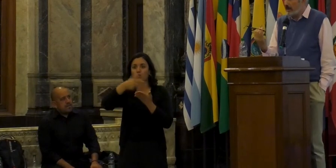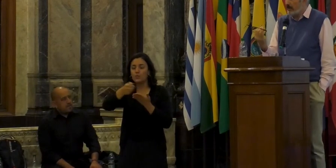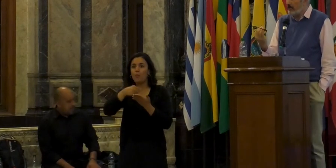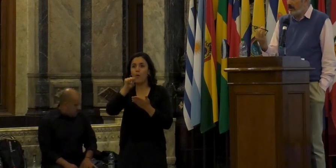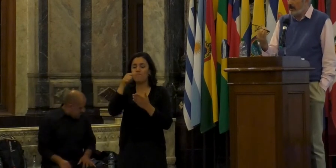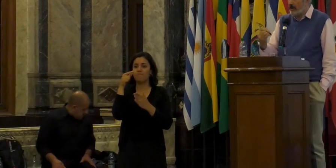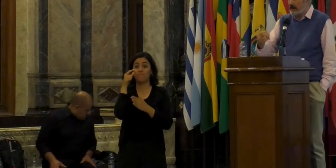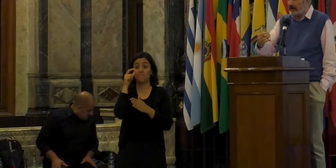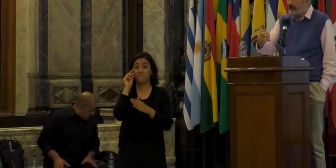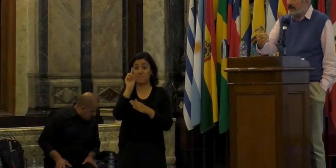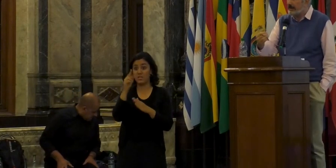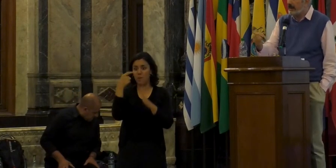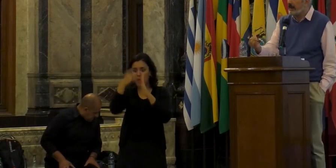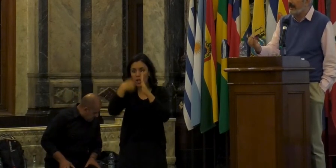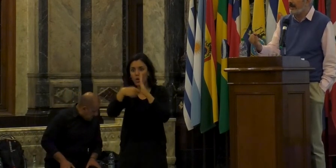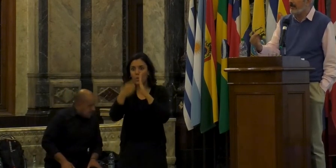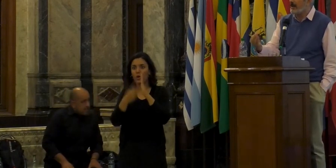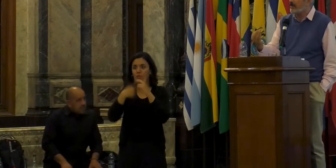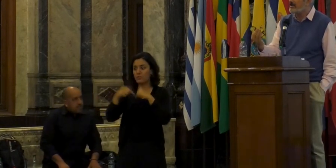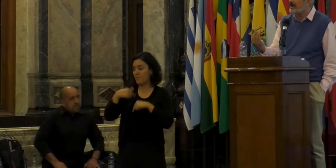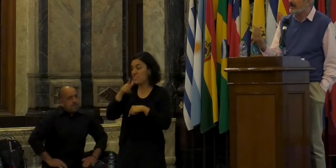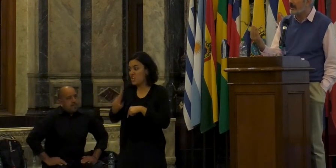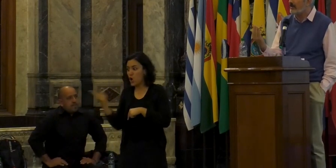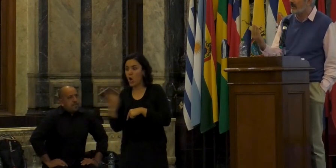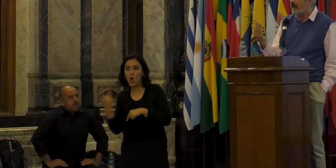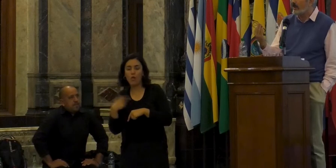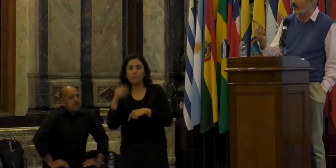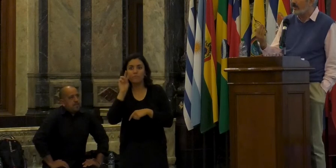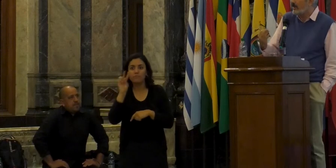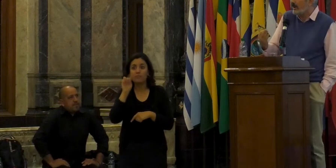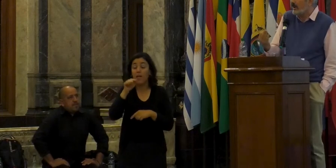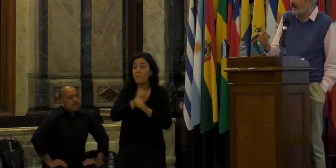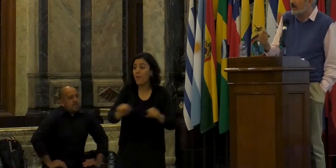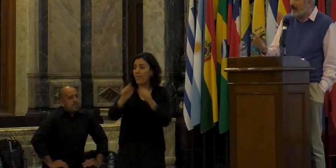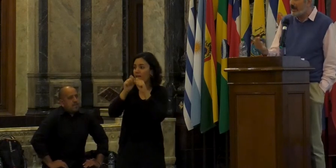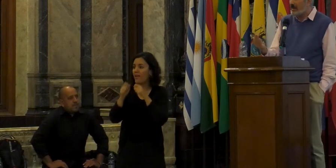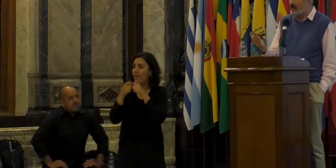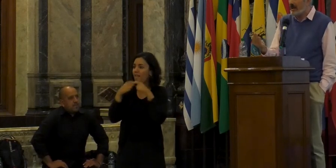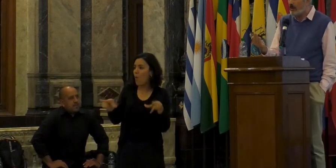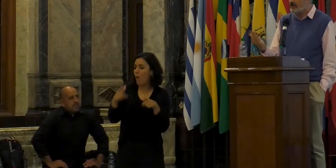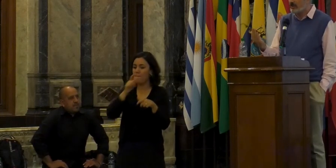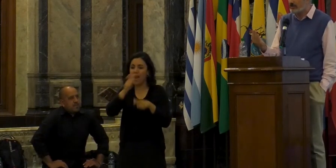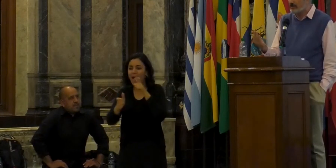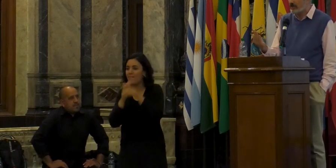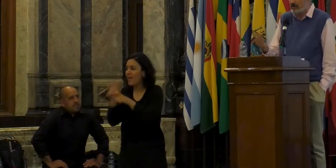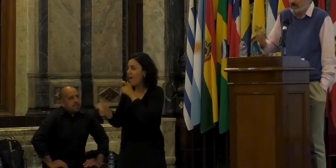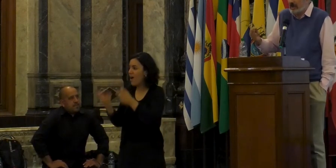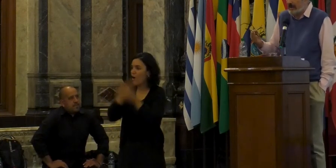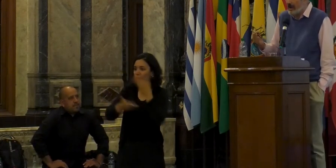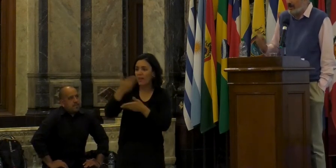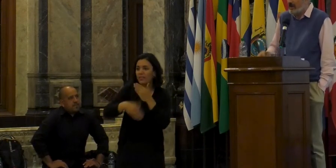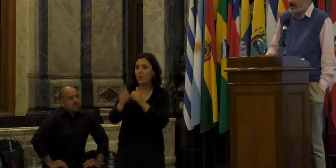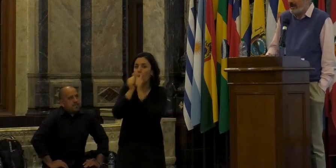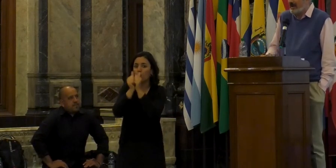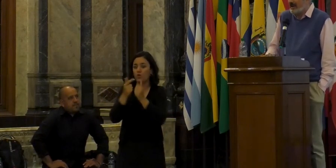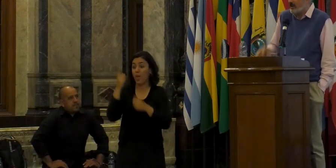es lo que entreteje la posibilidad de tener un lenguaje común y una experiencia juntos. No estoy